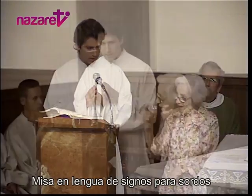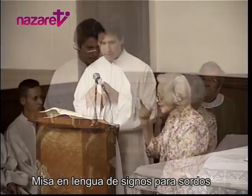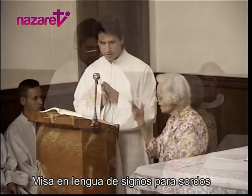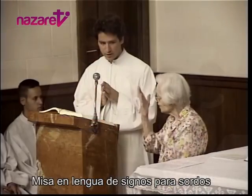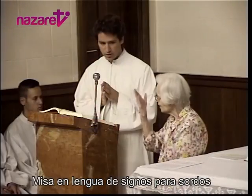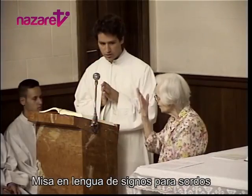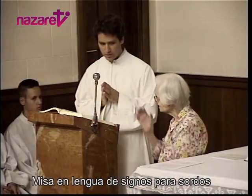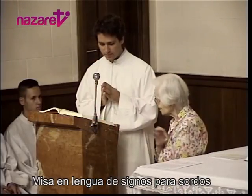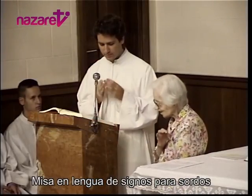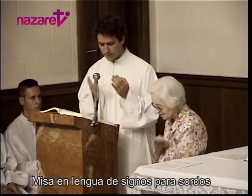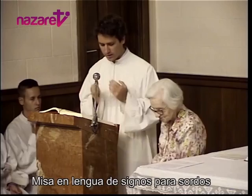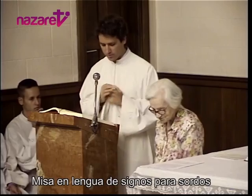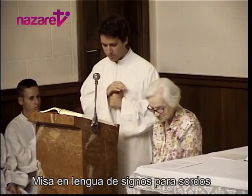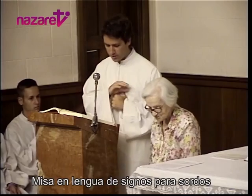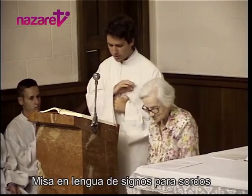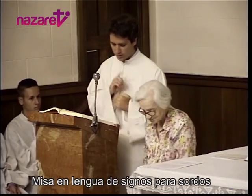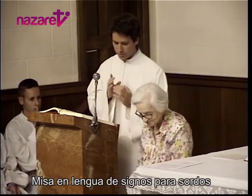Palabra de Dios. Alabamos, Señor.